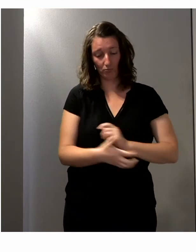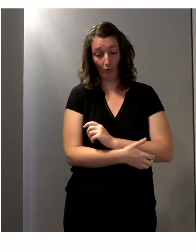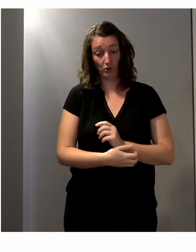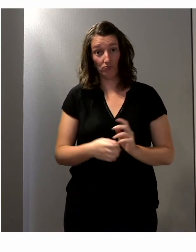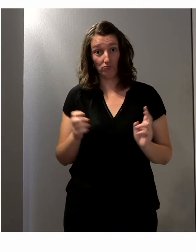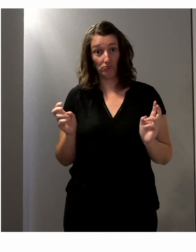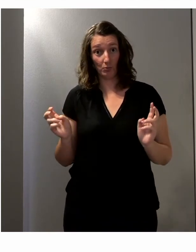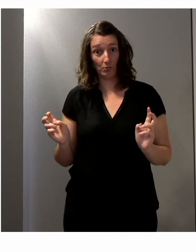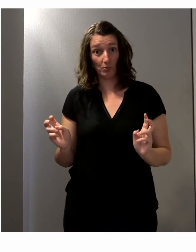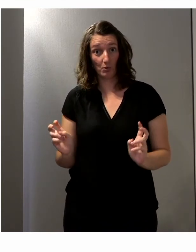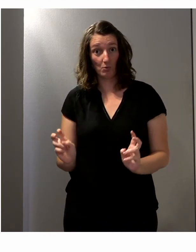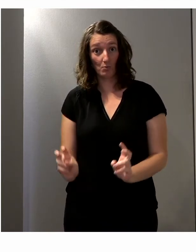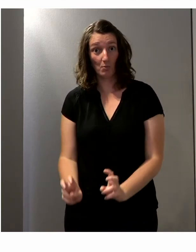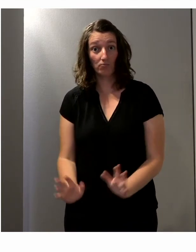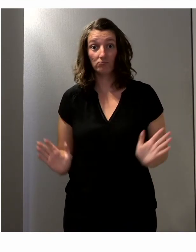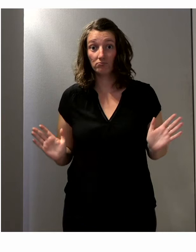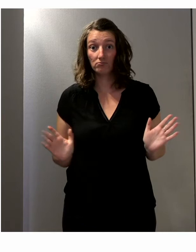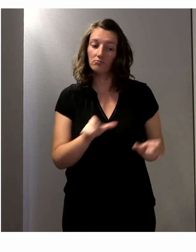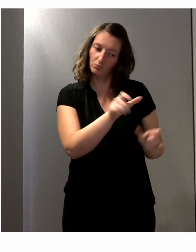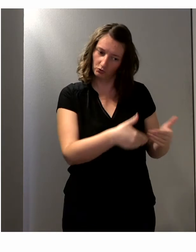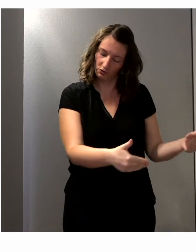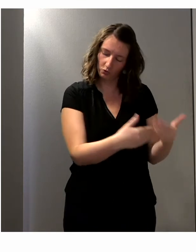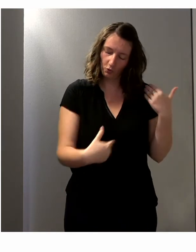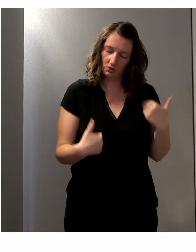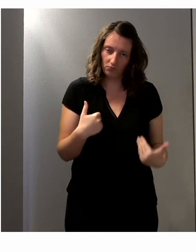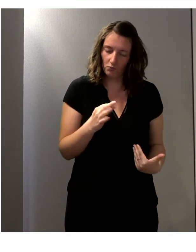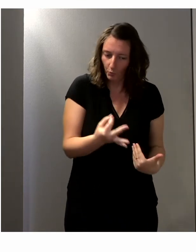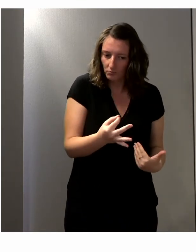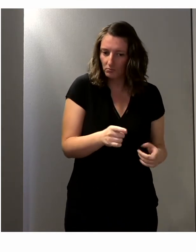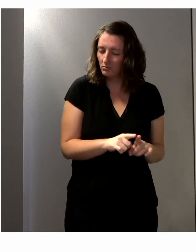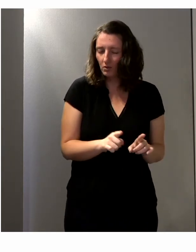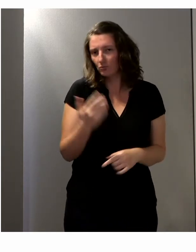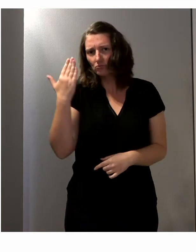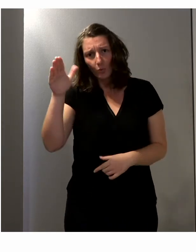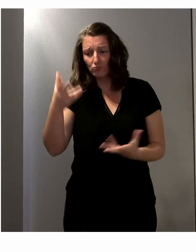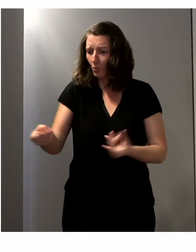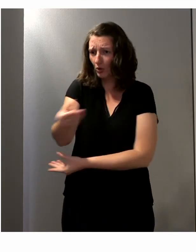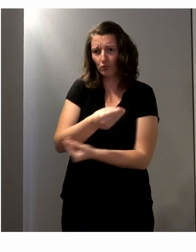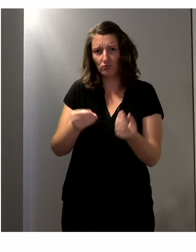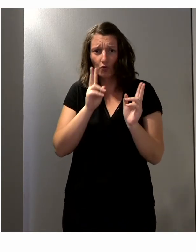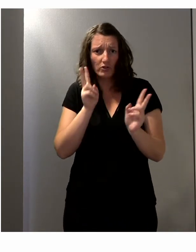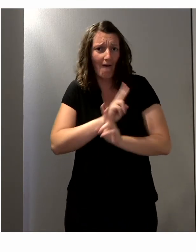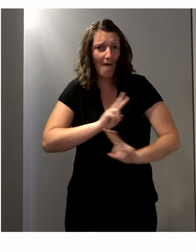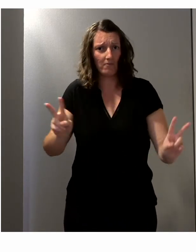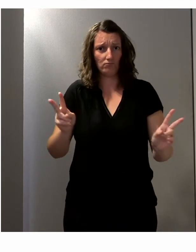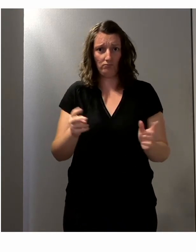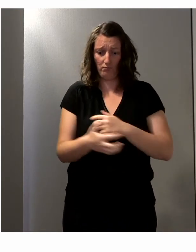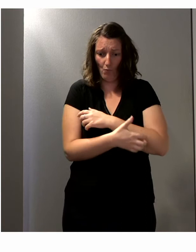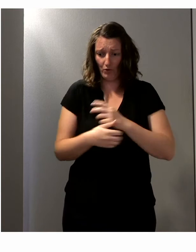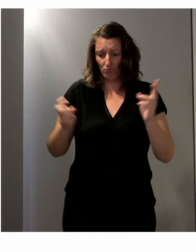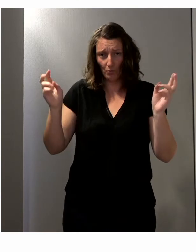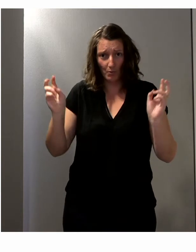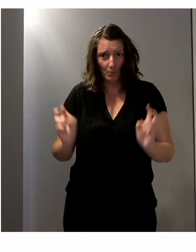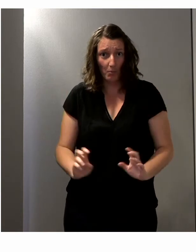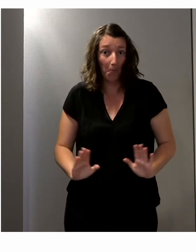Pas simplement celle des personnes handicapées, mais j'imagine aussi, mais de façon générale, elle n'a cessé